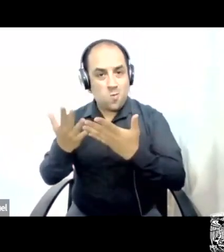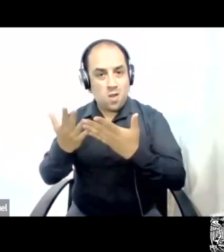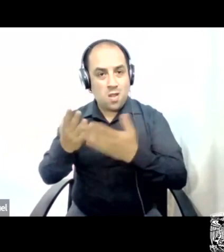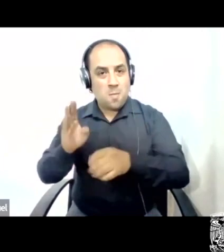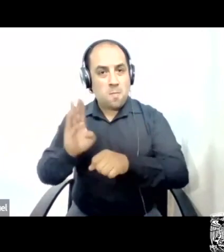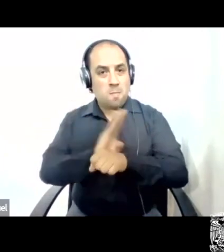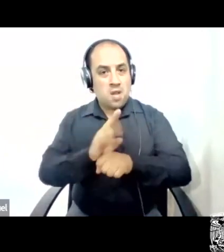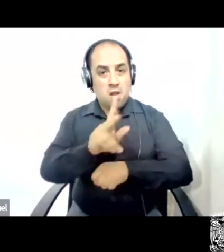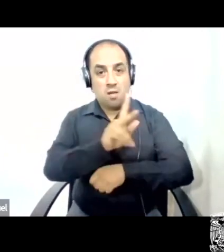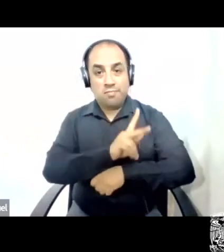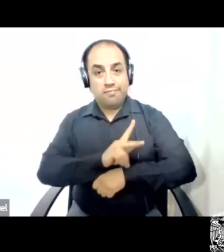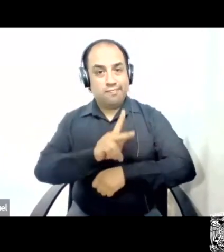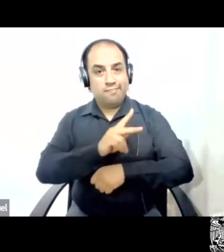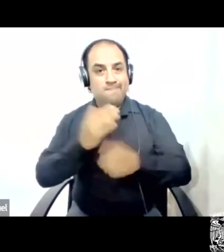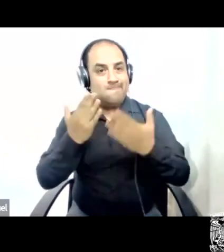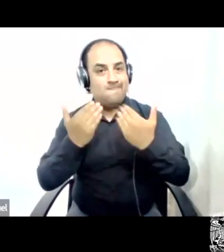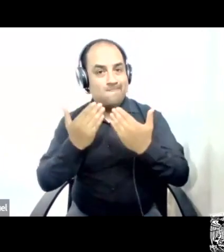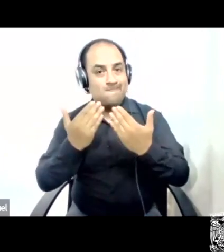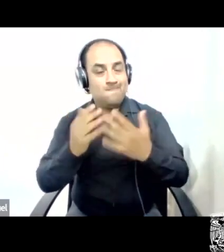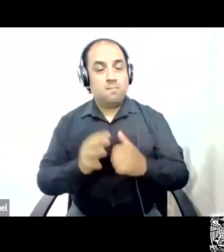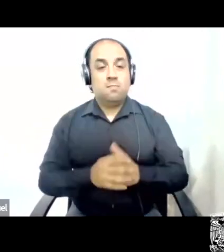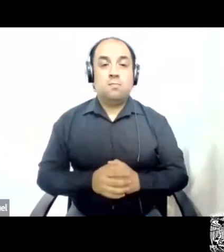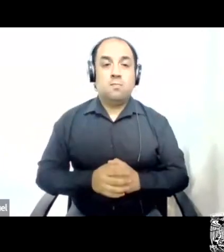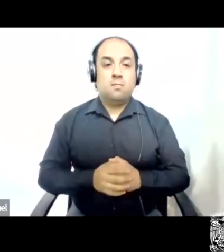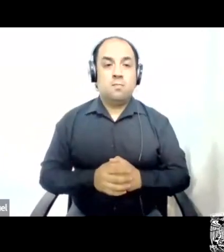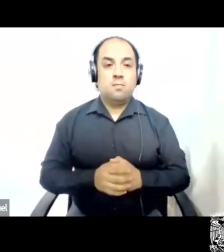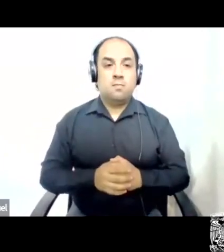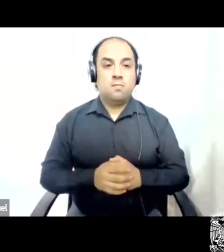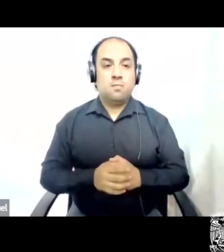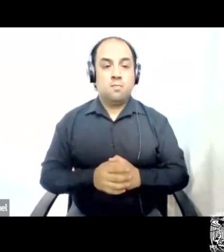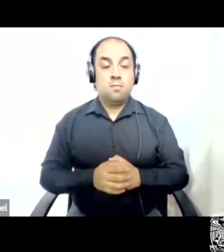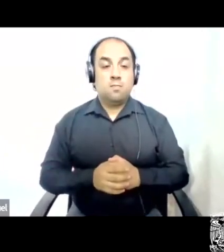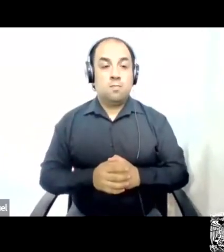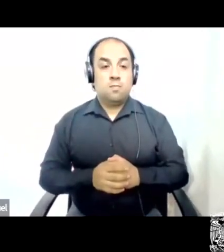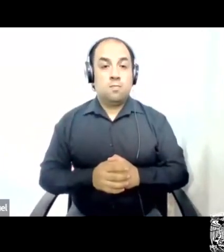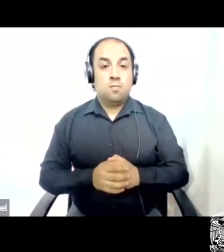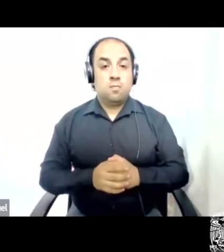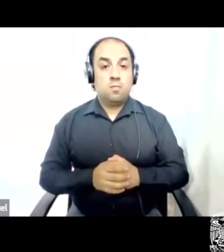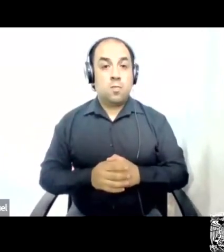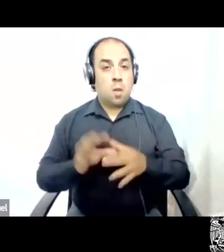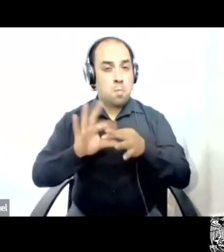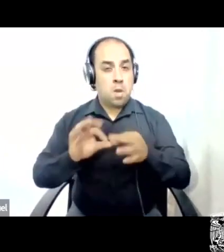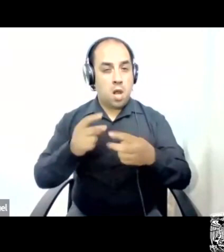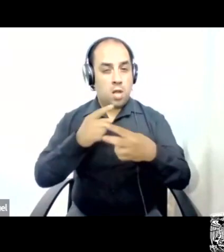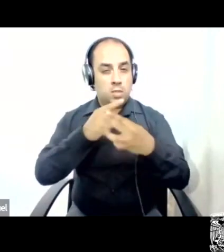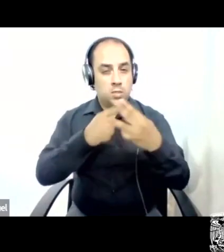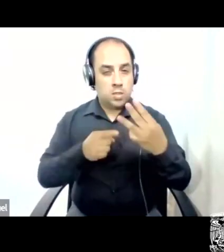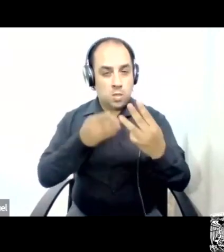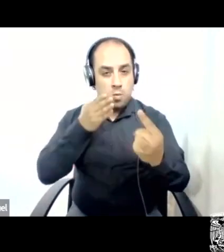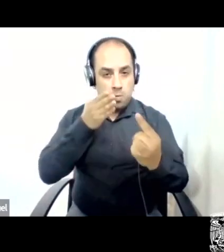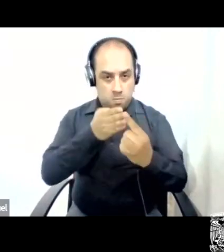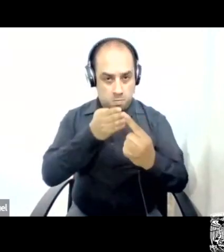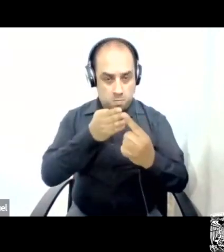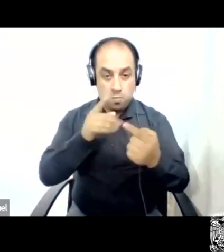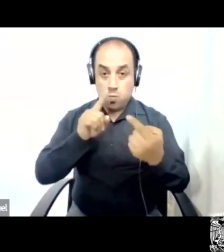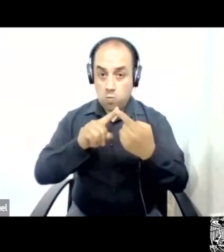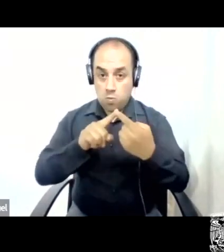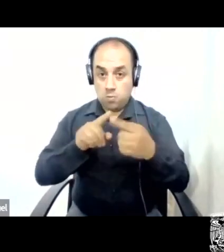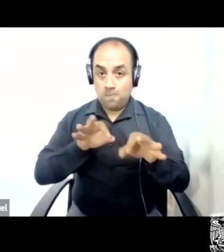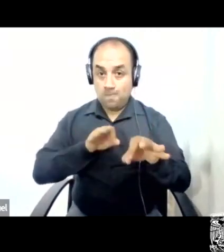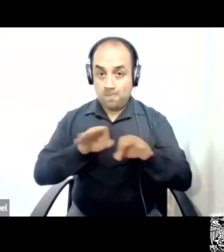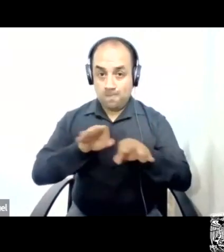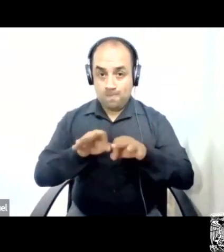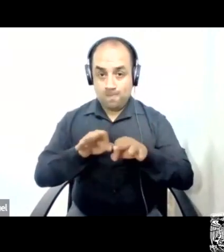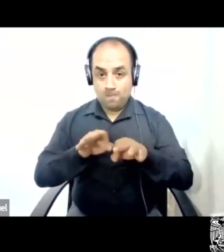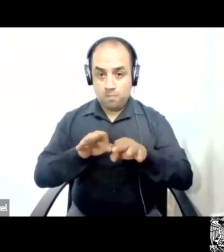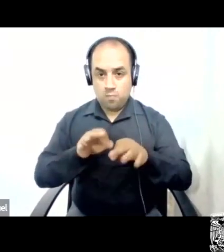población. Y nada más me gustaría señalar tres aspectos, ¿no? El primero de ellos es el trabajo. No nada